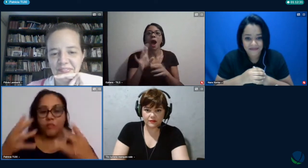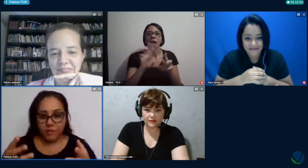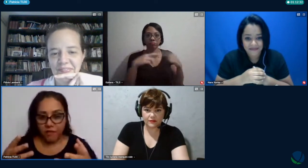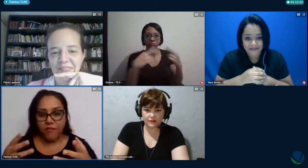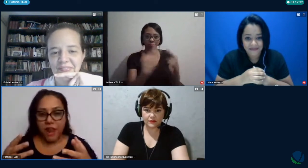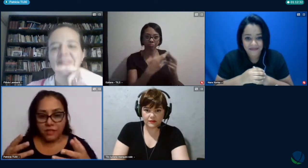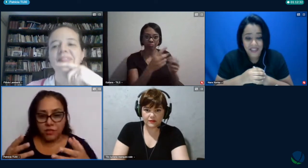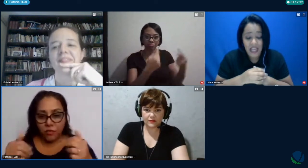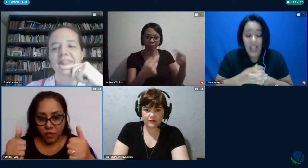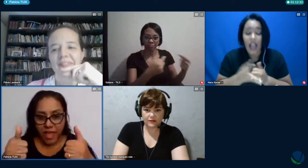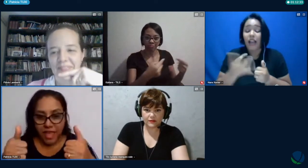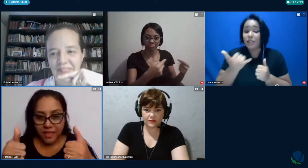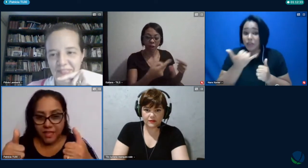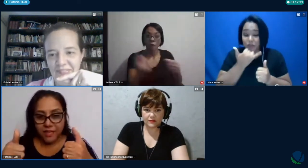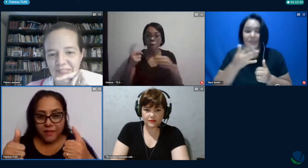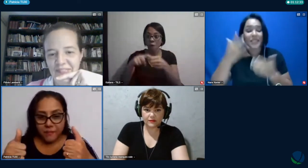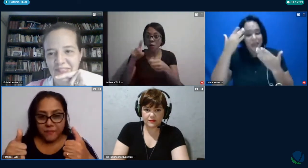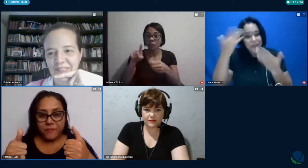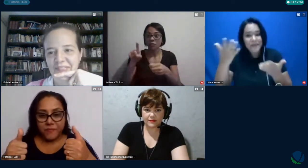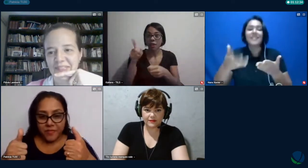você volta e você vai falar de novo, ok?